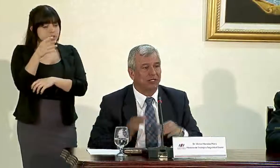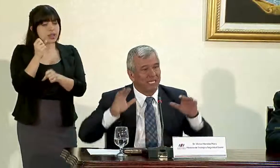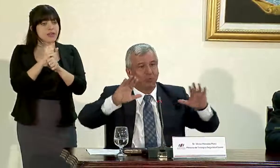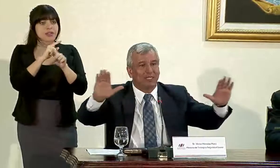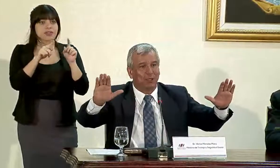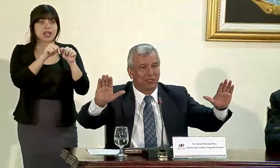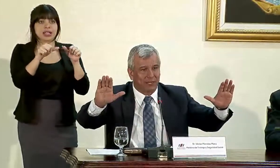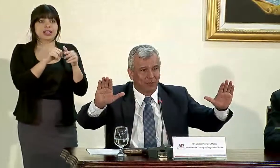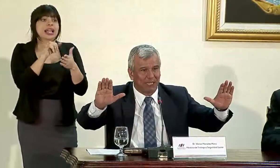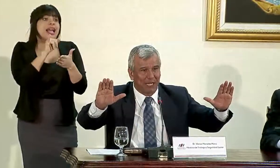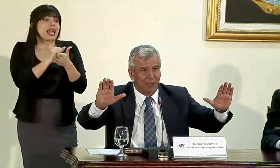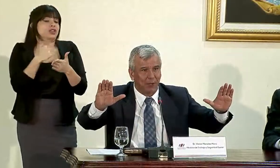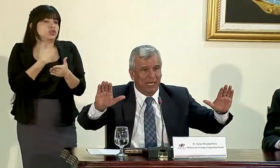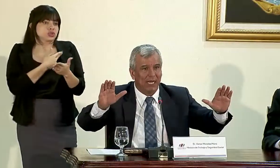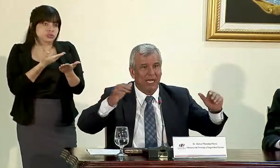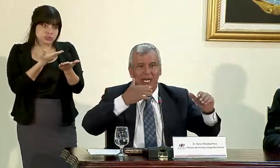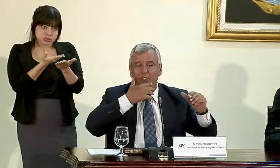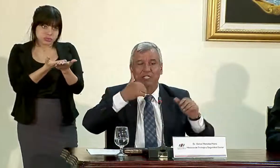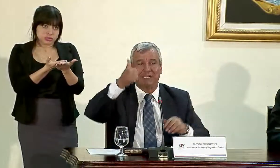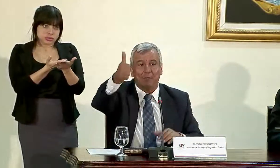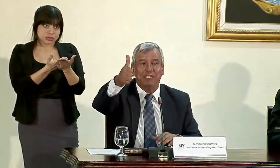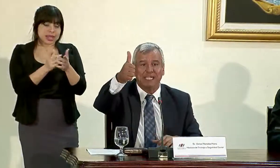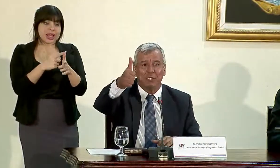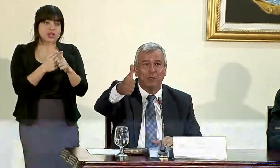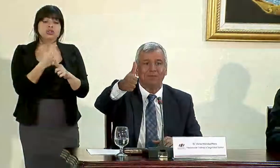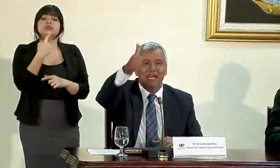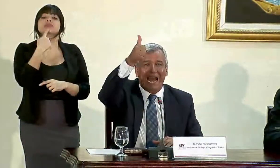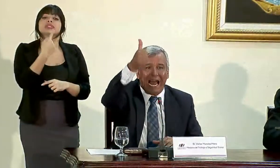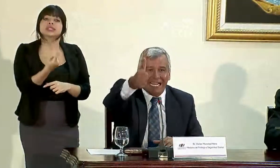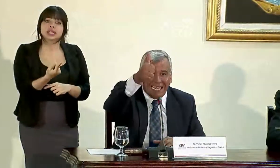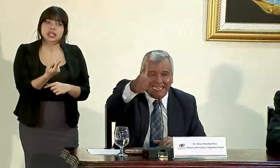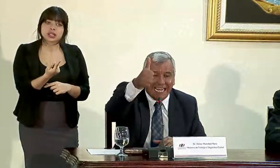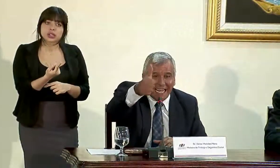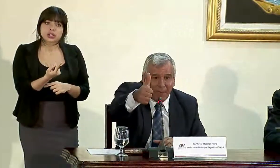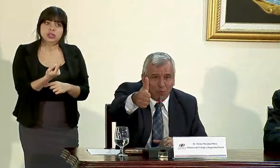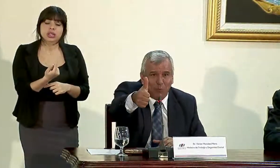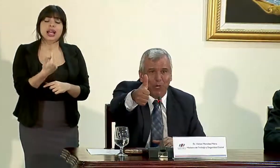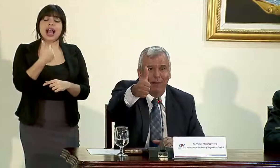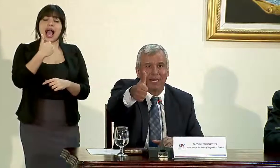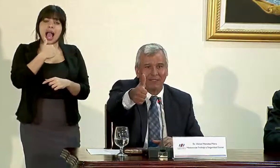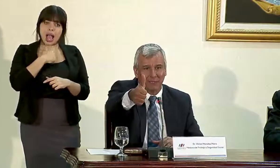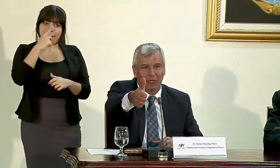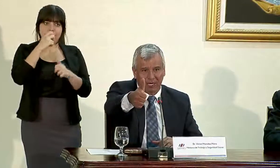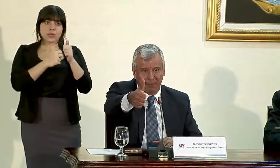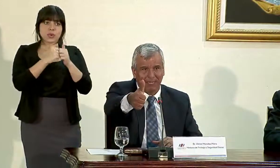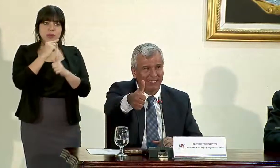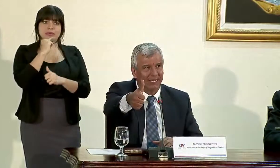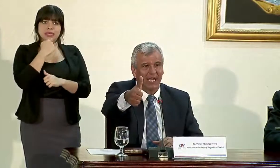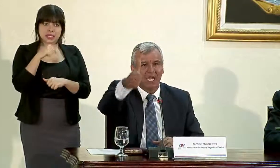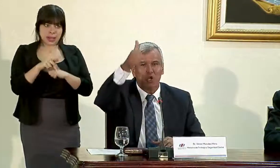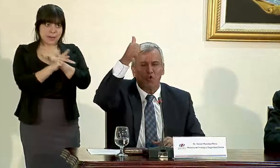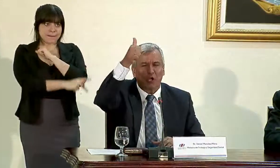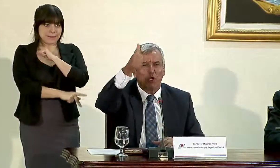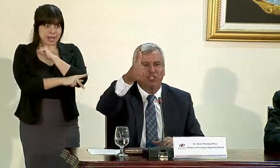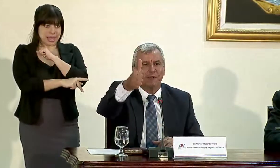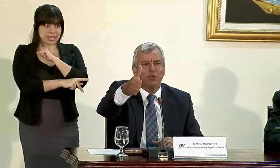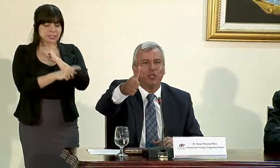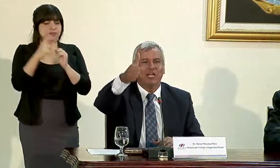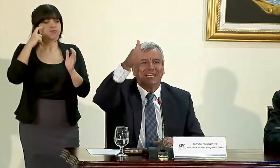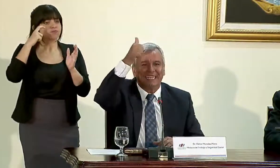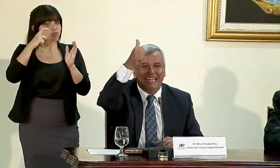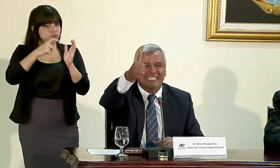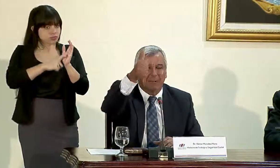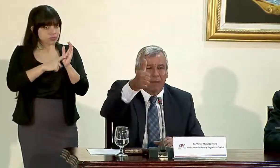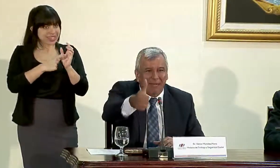demás sectores. Eso es lo que estamos planteando, ¿verdad? Entonces, estamos diciendo, tenemos un problema gravísimo aquí en el país, lo